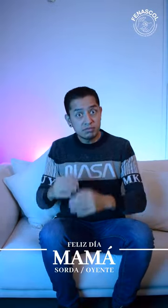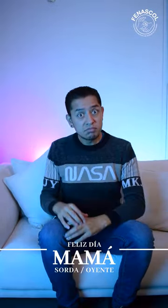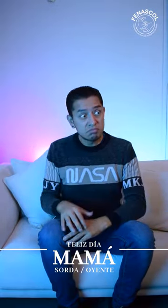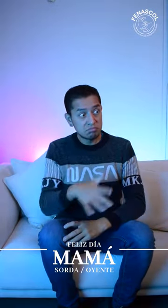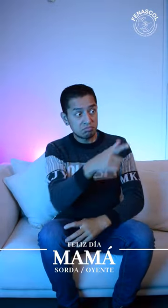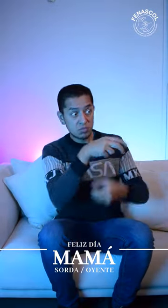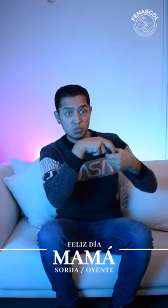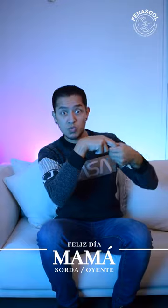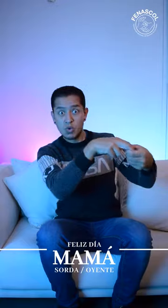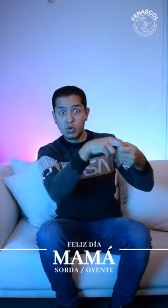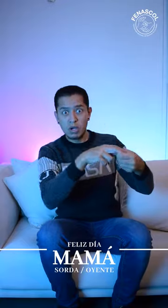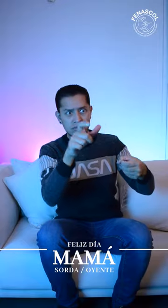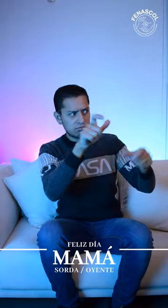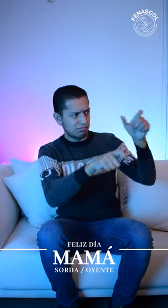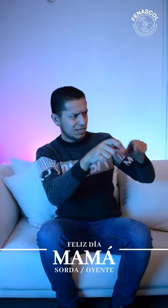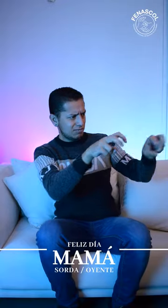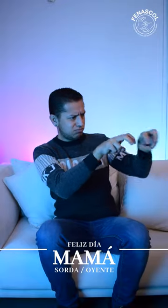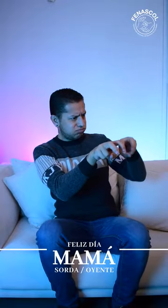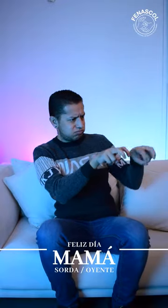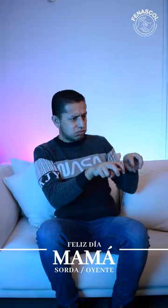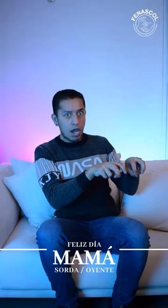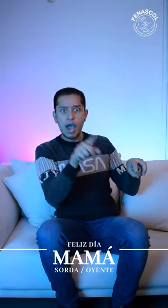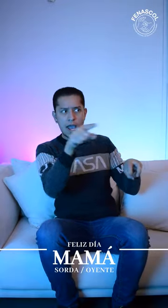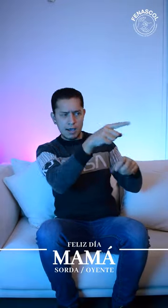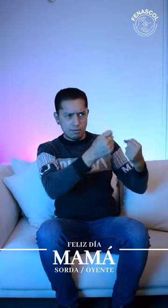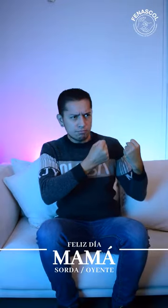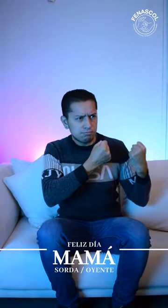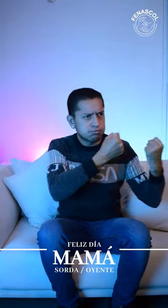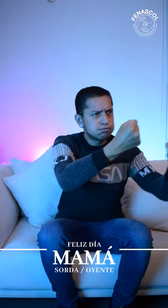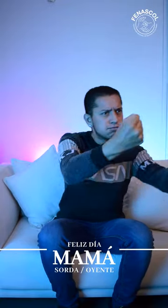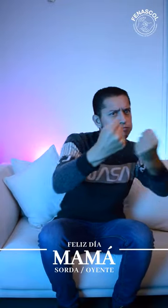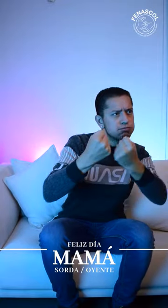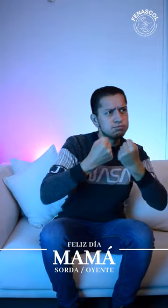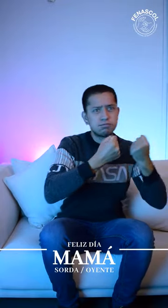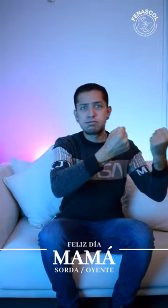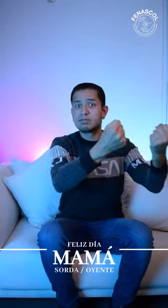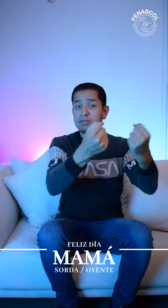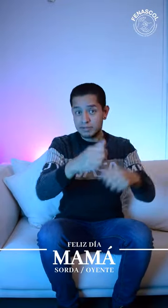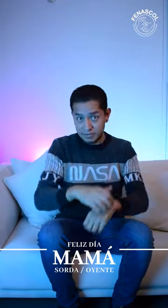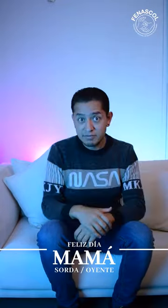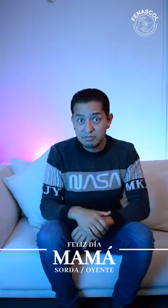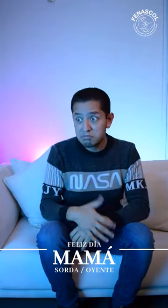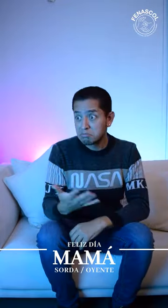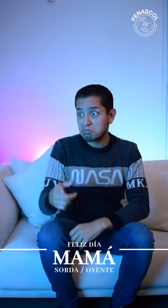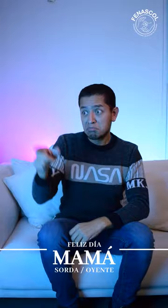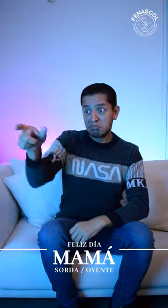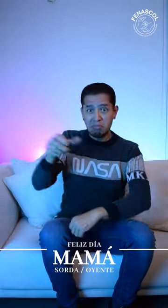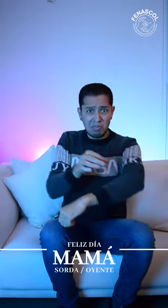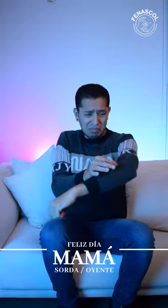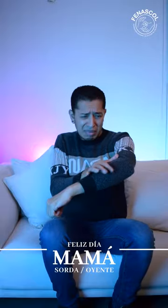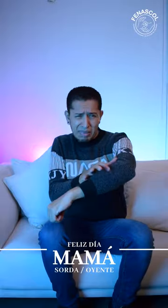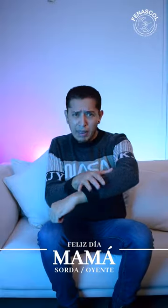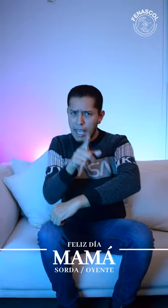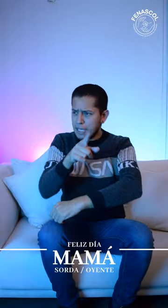deportista una madre conductora que transporta a muchas personas una madre